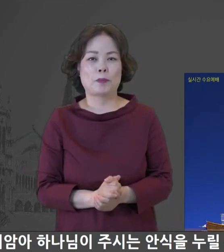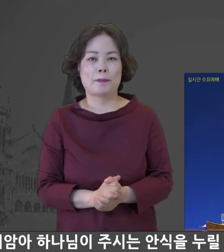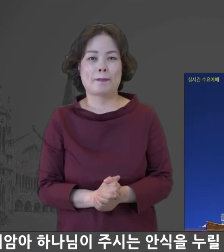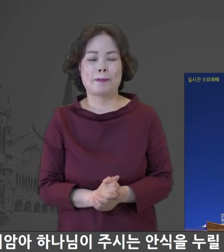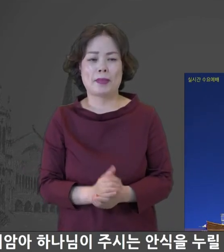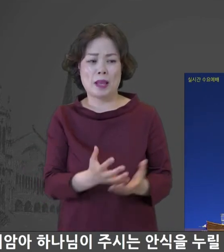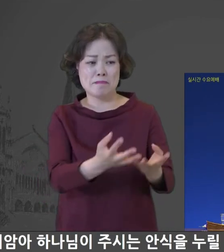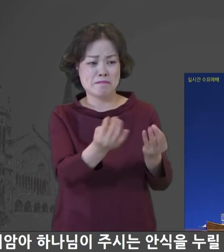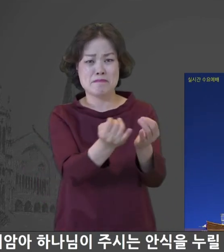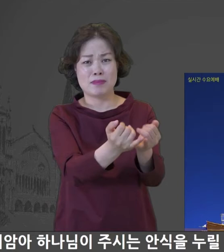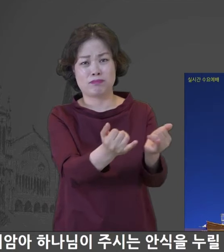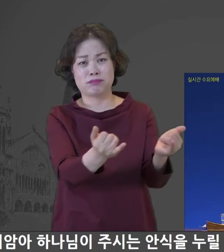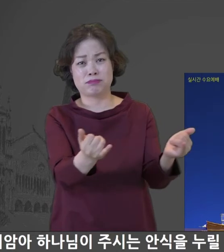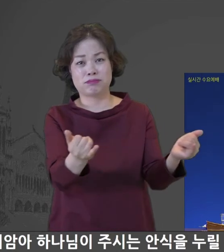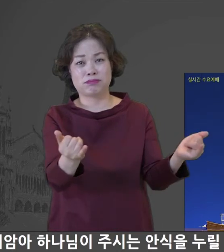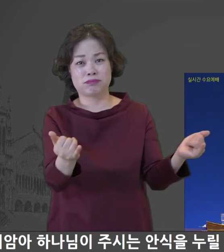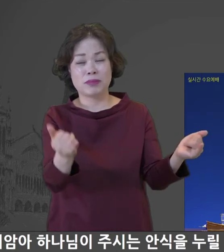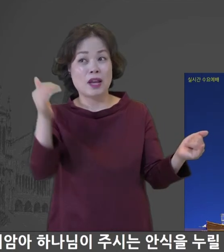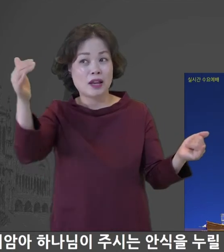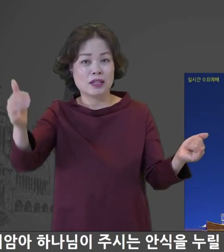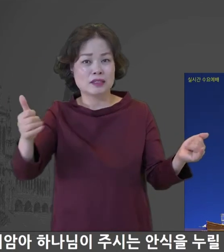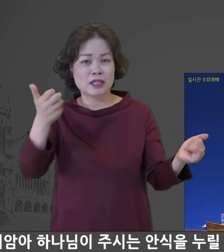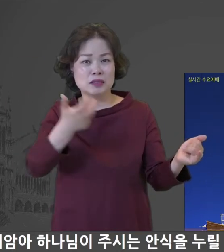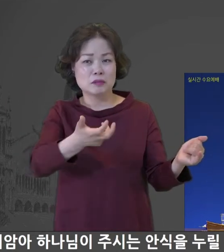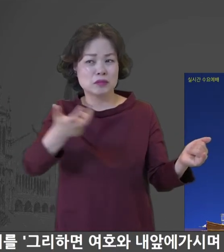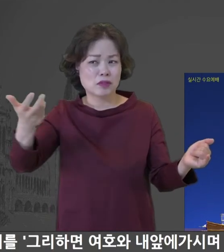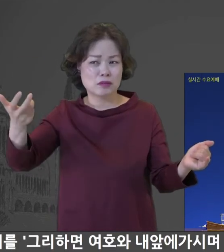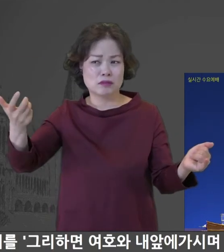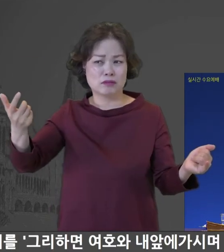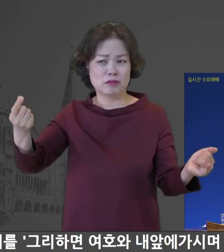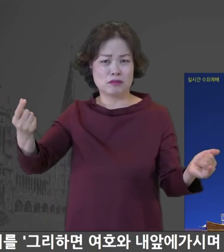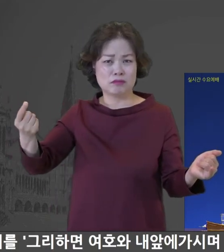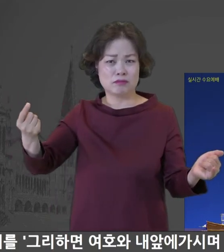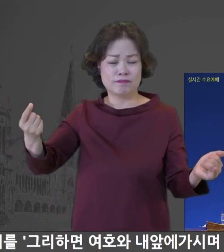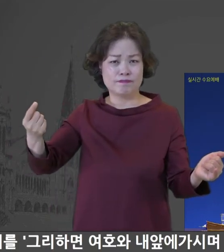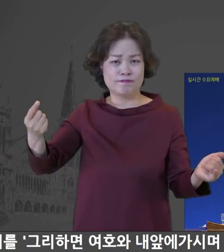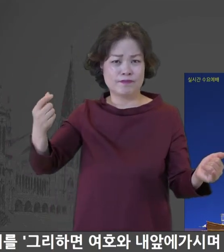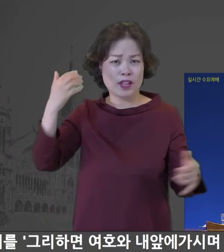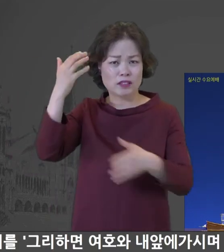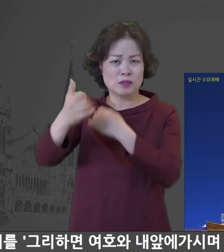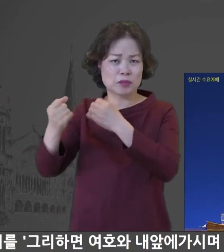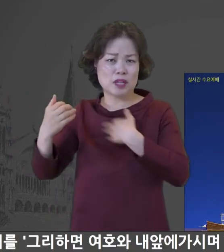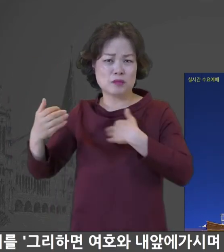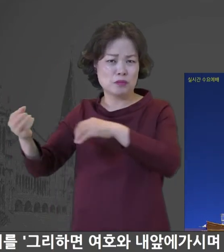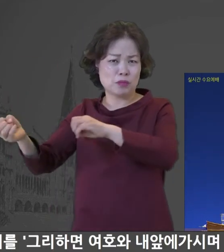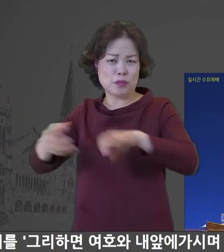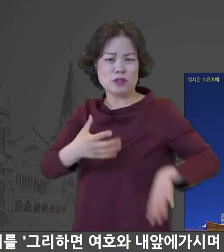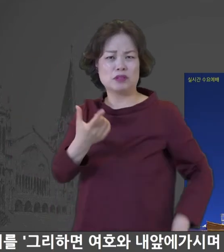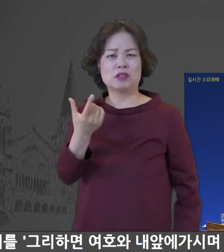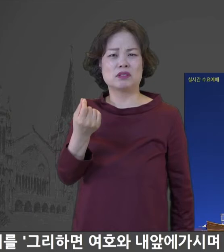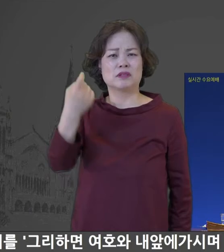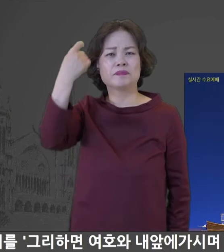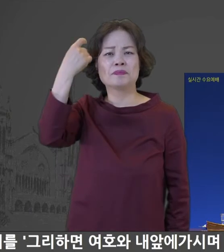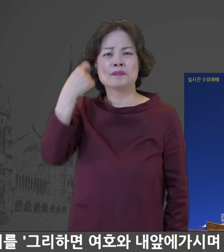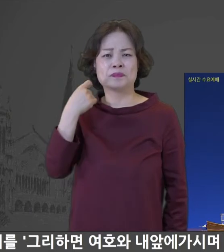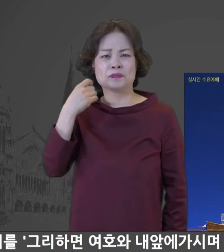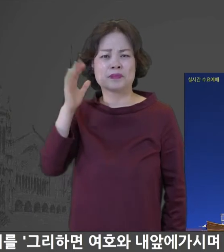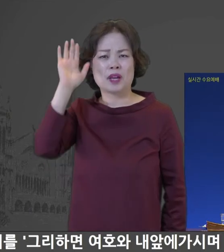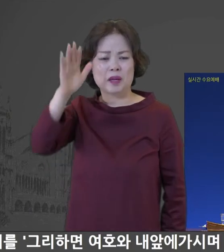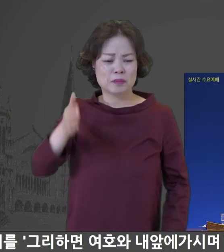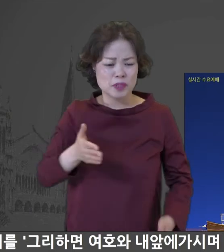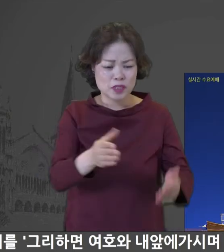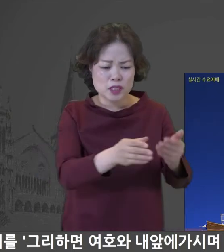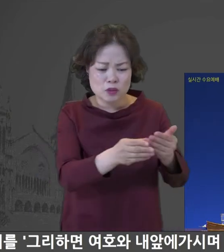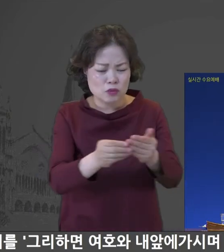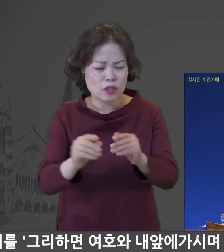근데 많은 사람들이 하나님이 떠난 것 같고 하나님이 나를 버리는 것 같고 하나님이 나의 앞길을 인도하지